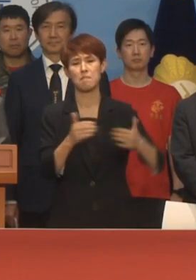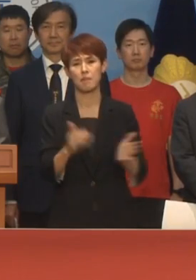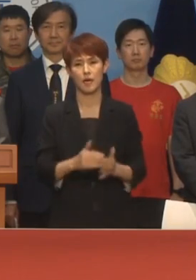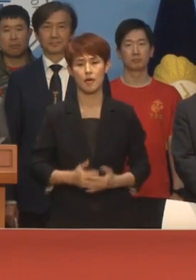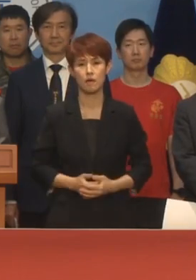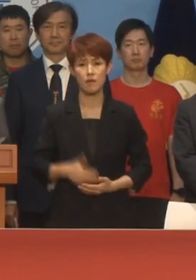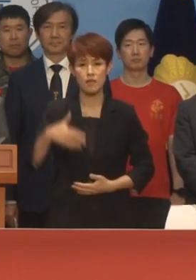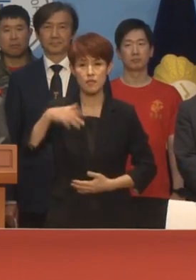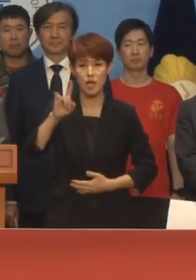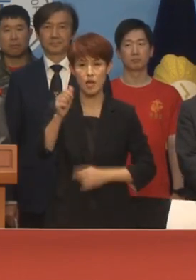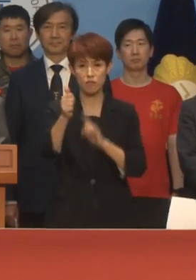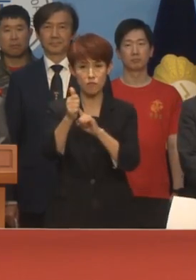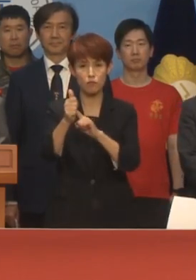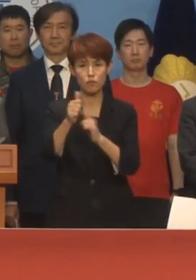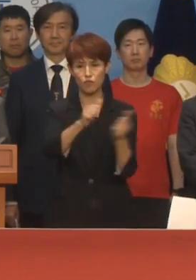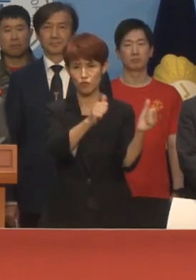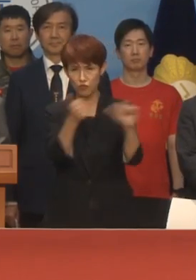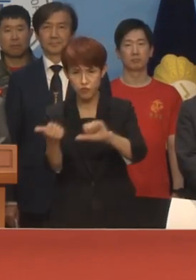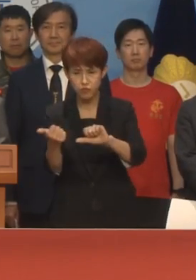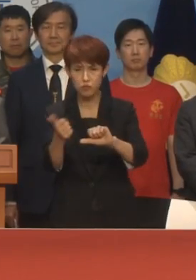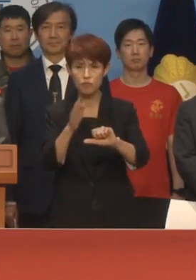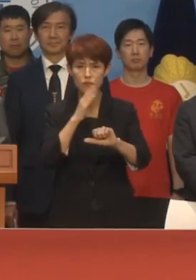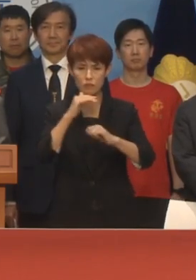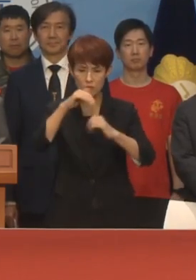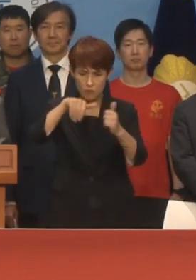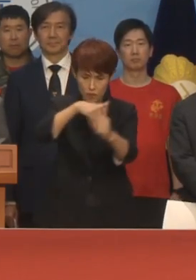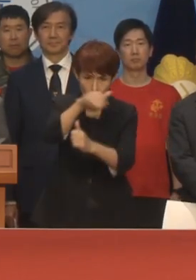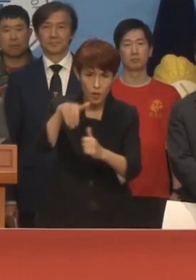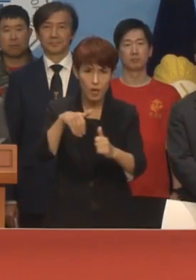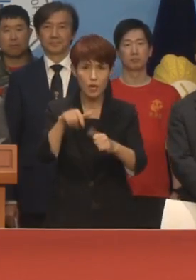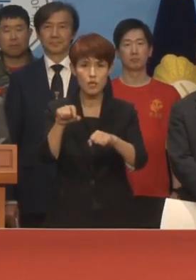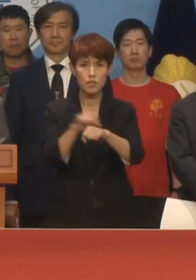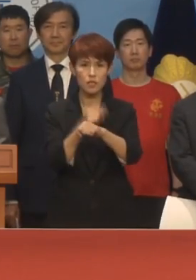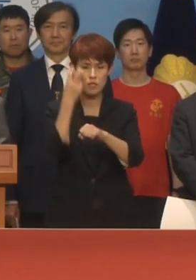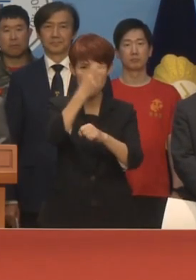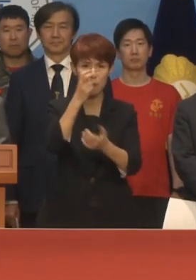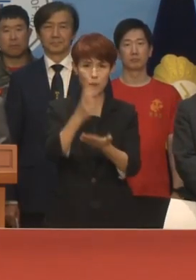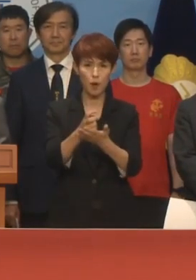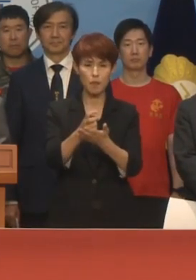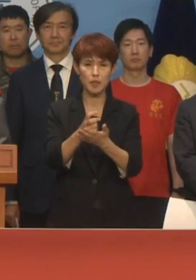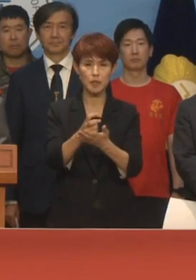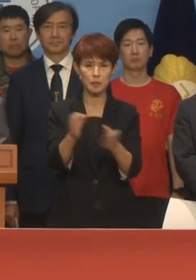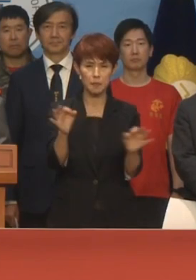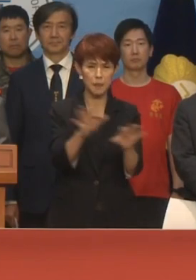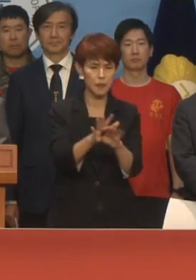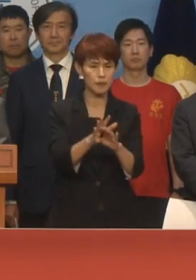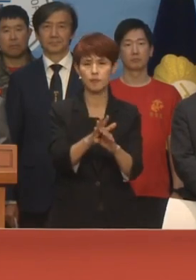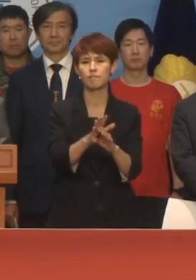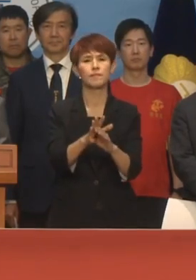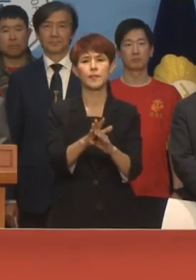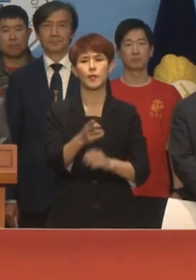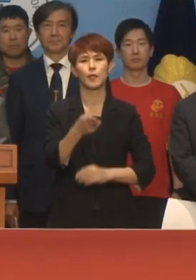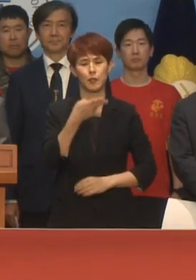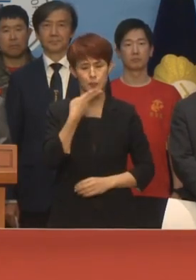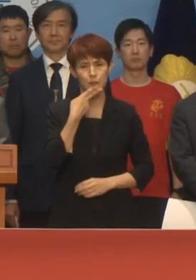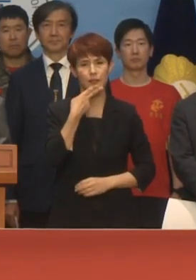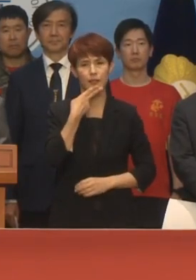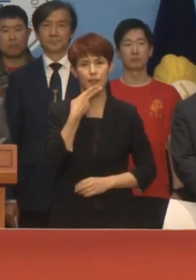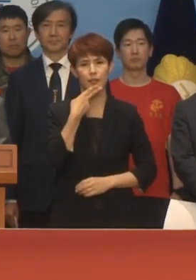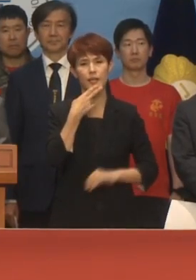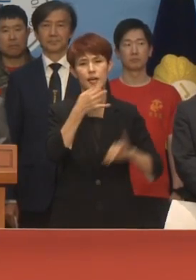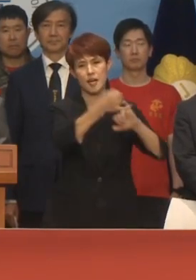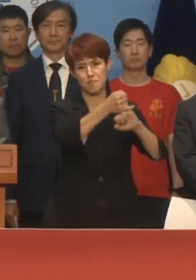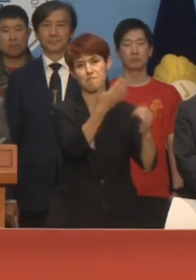최상병 순직의 진실과 특검법이 좌초되는 일은 없을 것이다. 저는 이렇게 우리 전우들에게